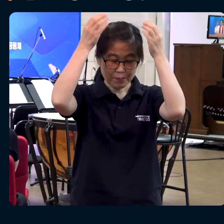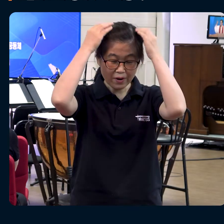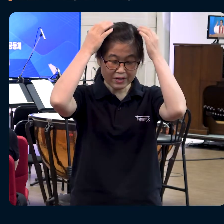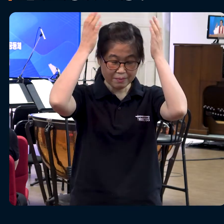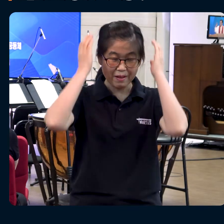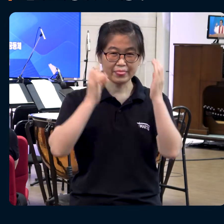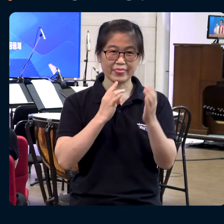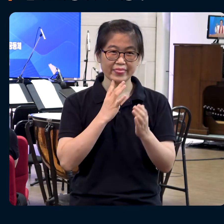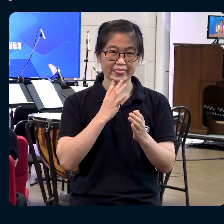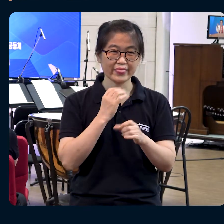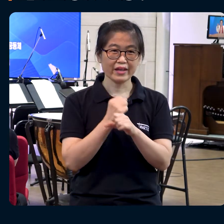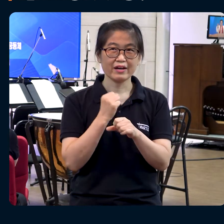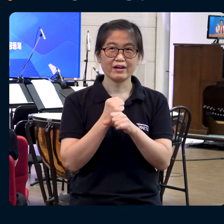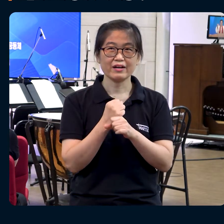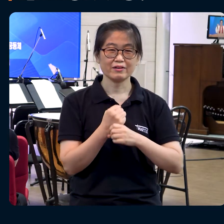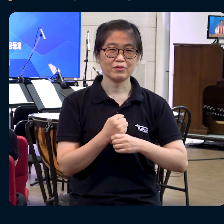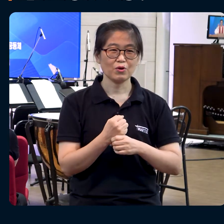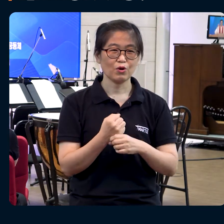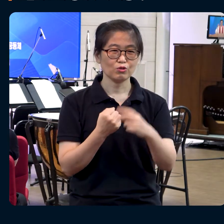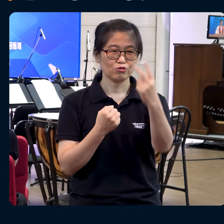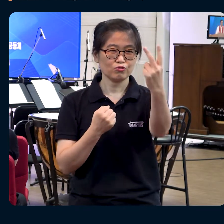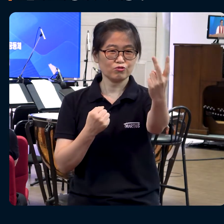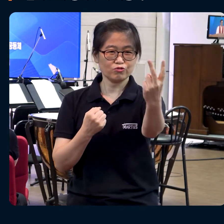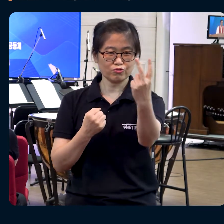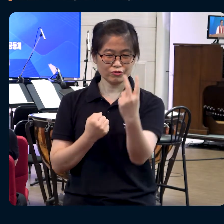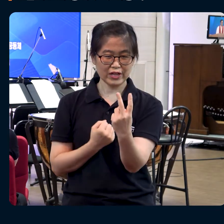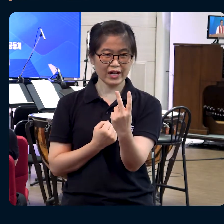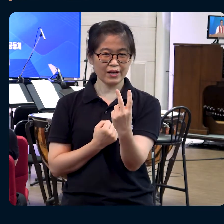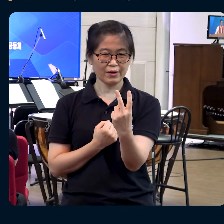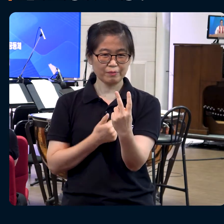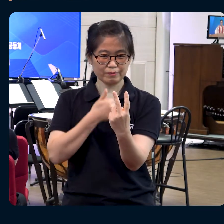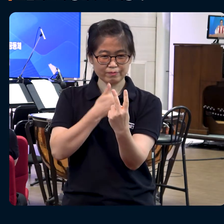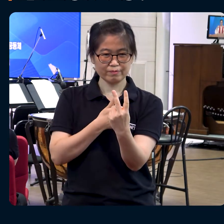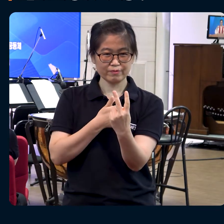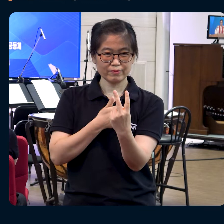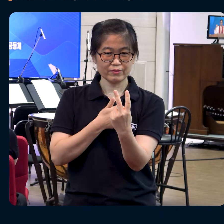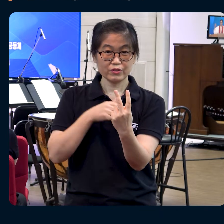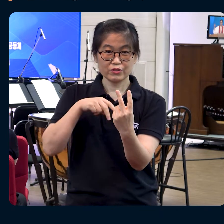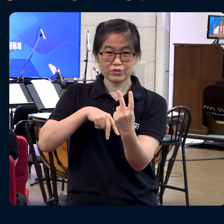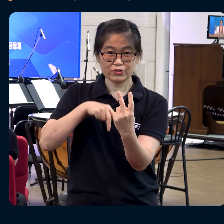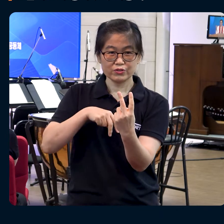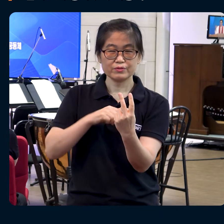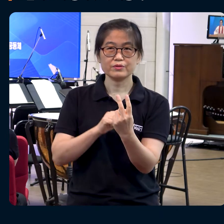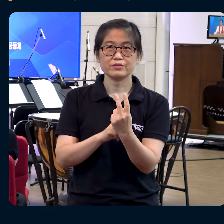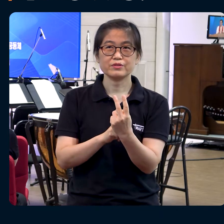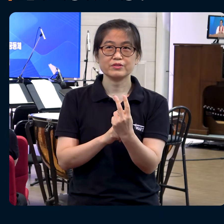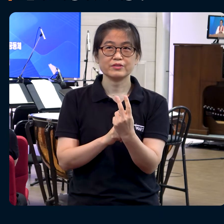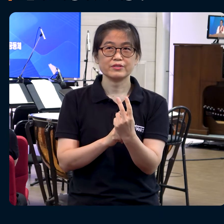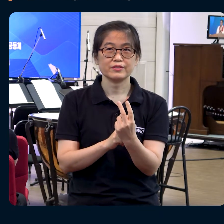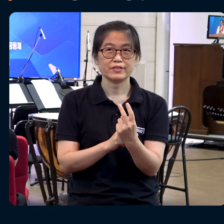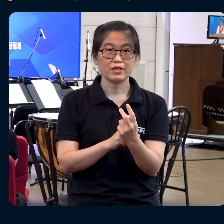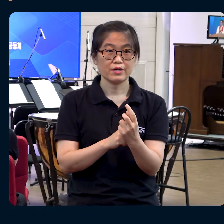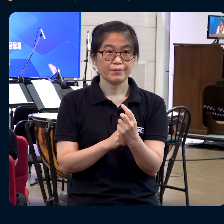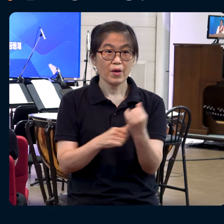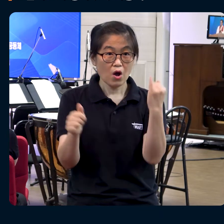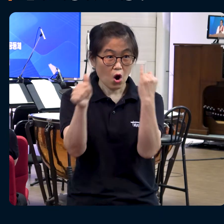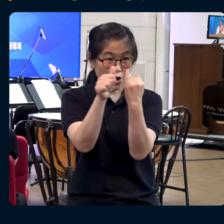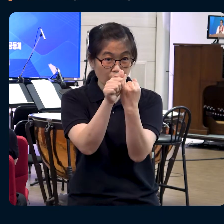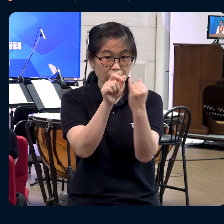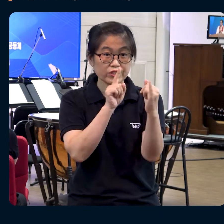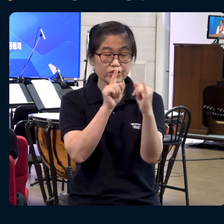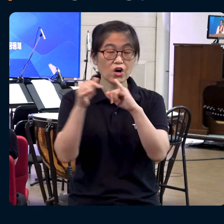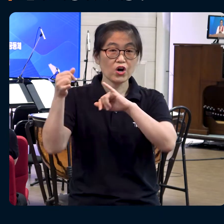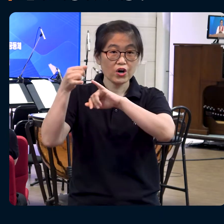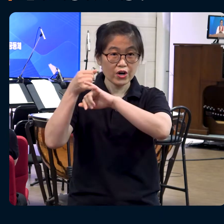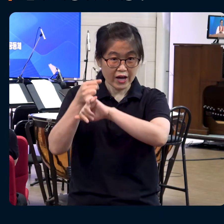씌워가지고 남자들은 이제 옷 입고 그냥, 그래서 둘이 와가지고 제 앞에서 이제 결혼식을 할 때 특별히 혼인 서약까지 딱